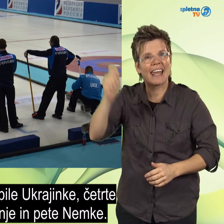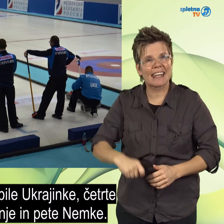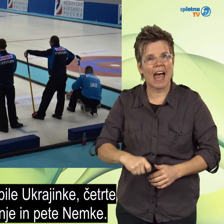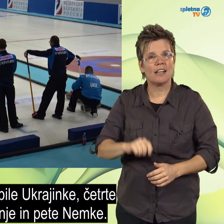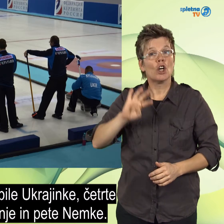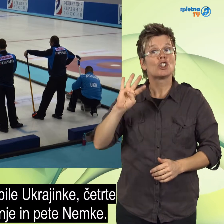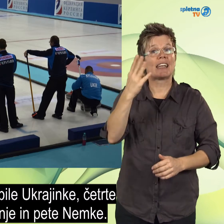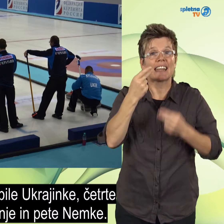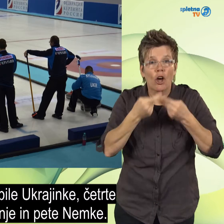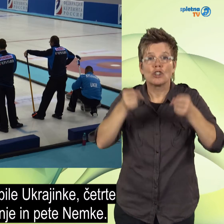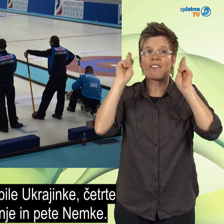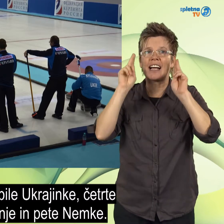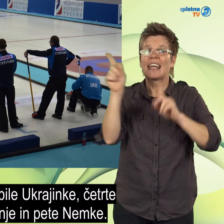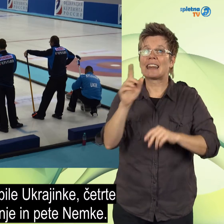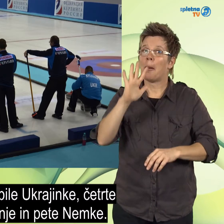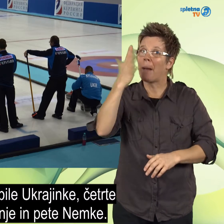pete Nemke.